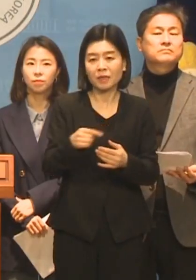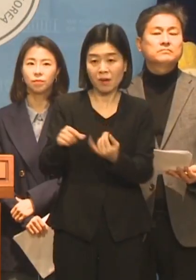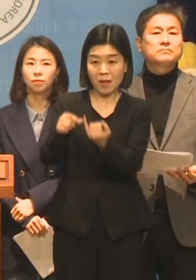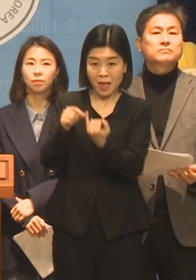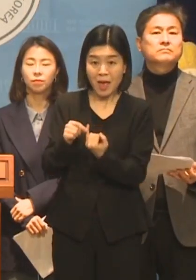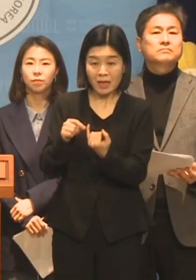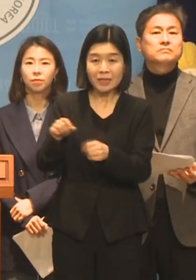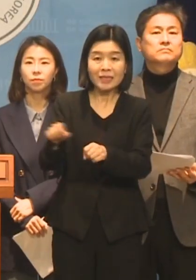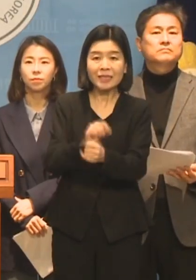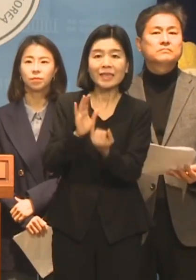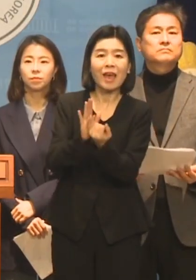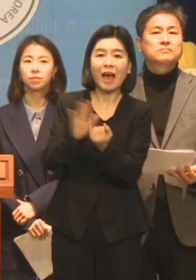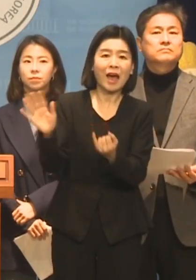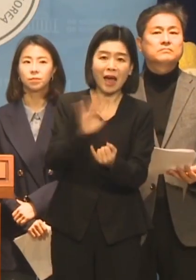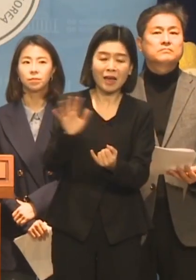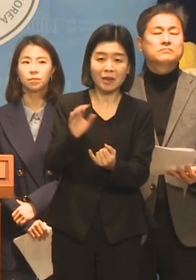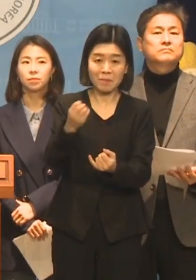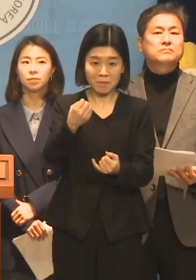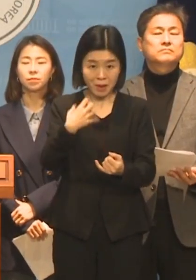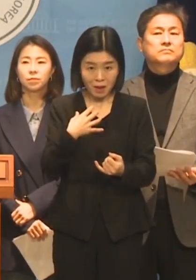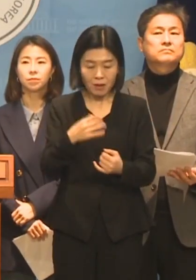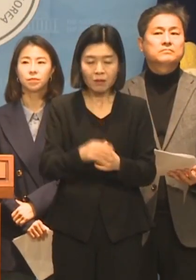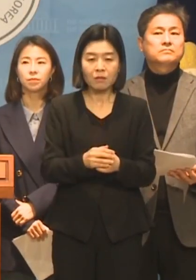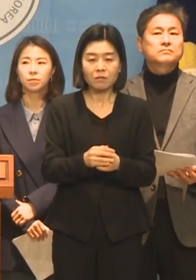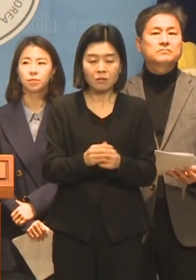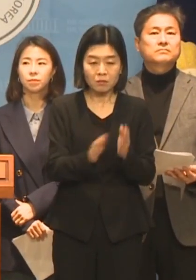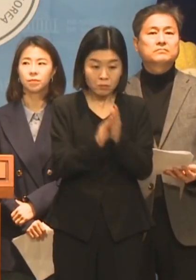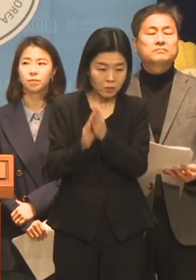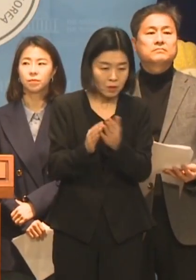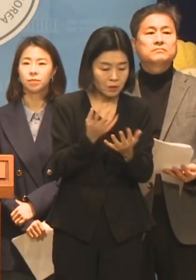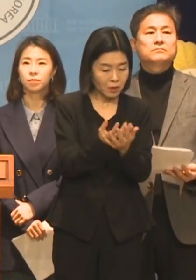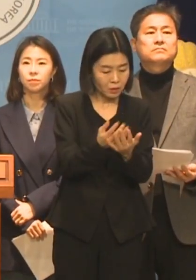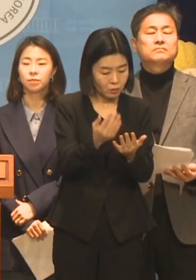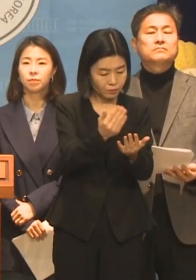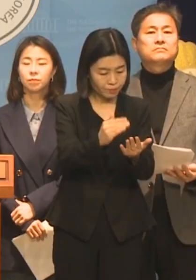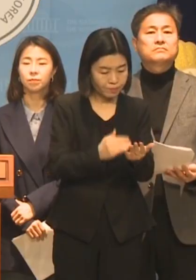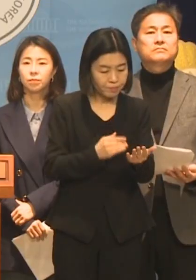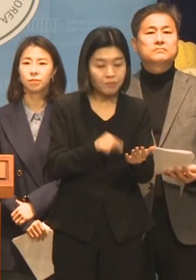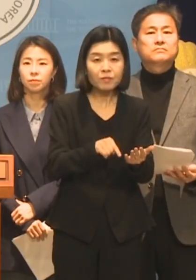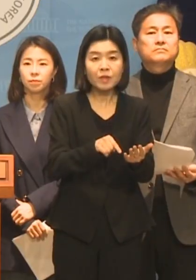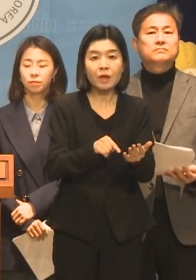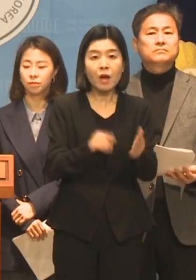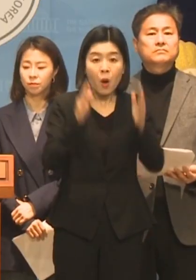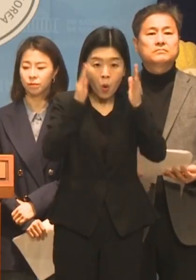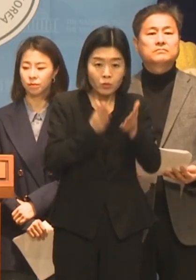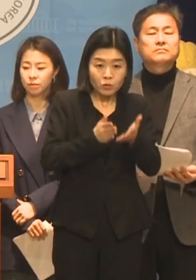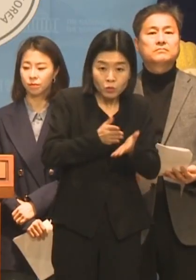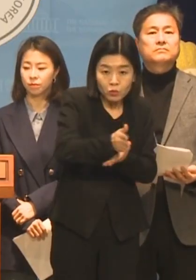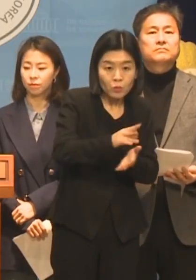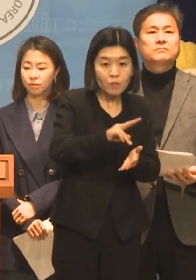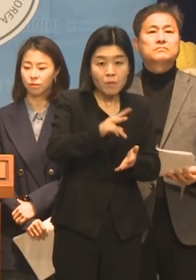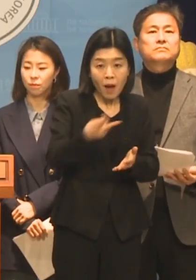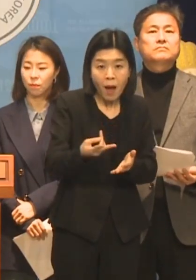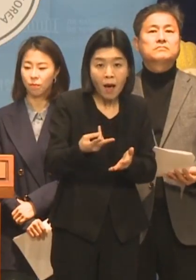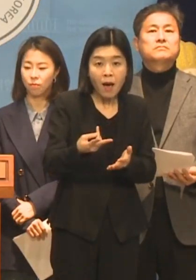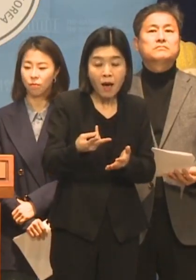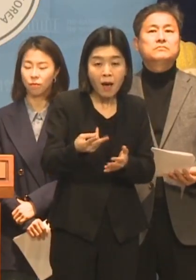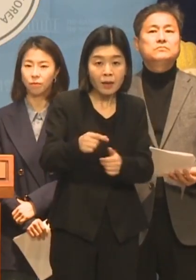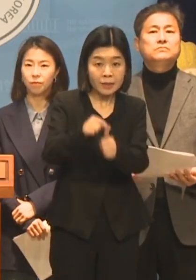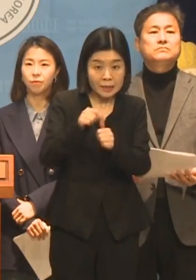해명했습니다. 이 역시 자료를 확인한 결과 외교부 공무직 채용 과정에서 전공 분야를 변경한 사례는 심 총장